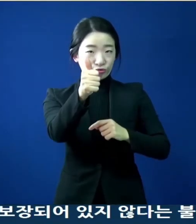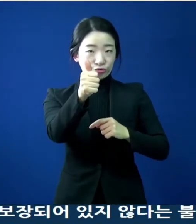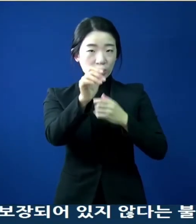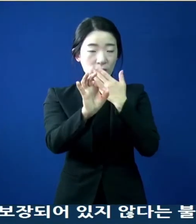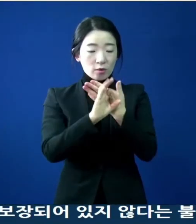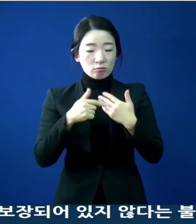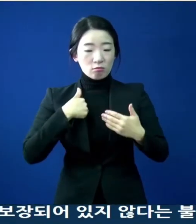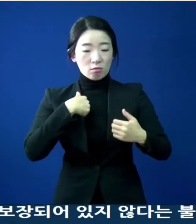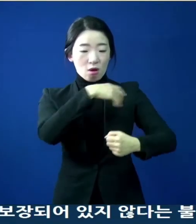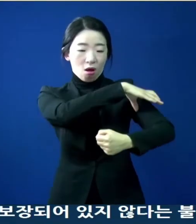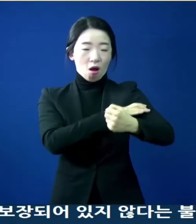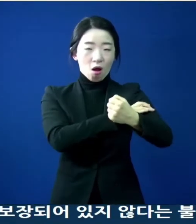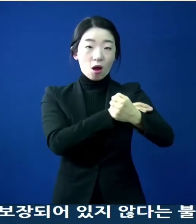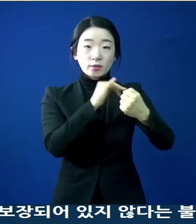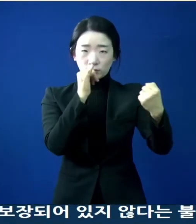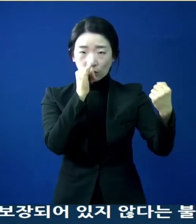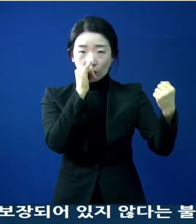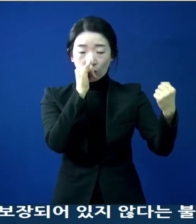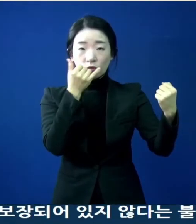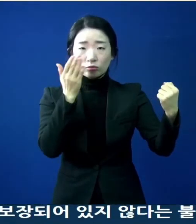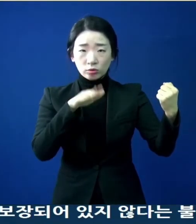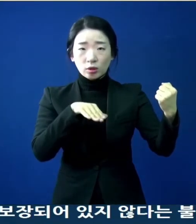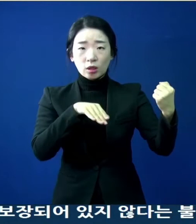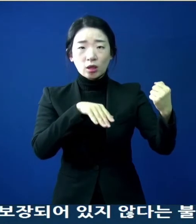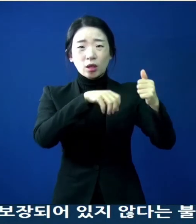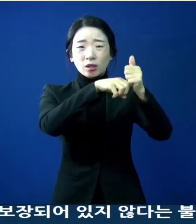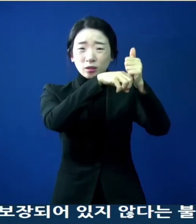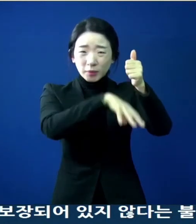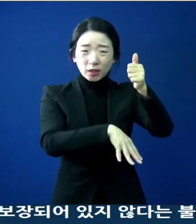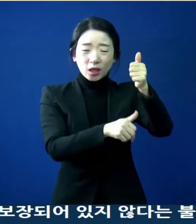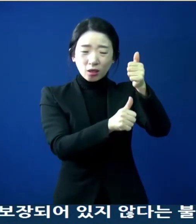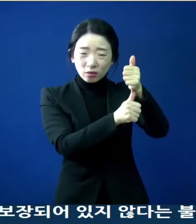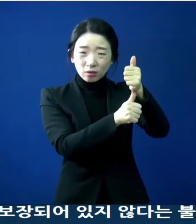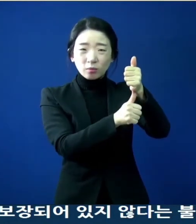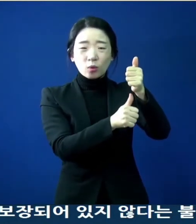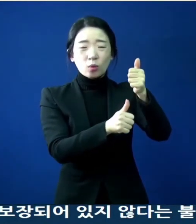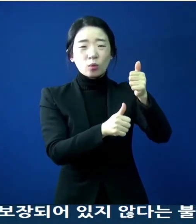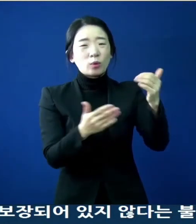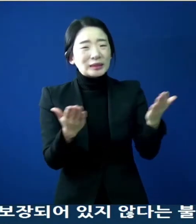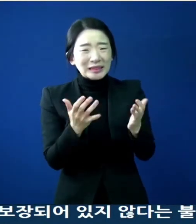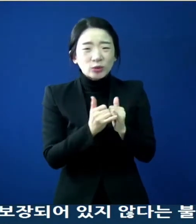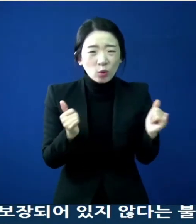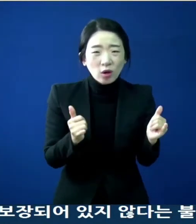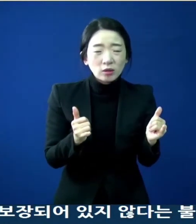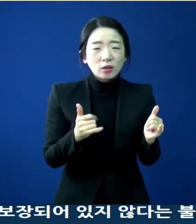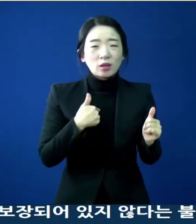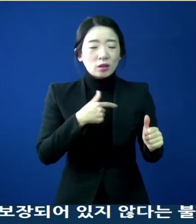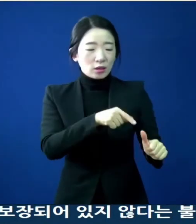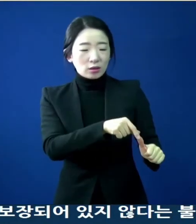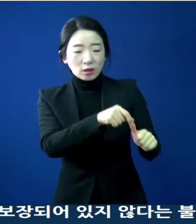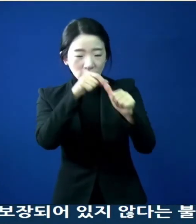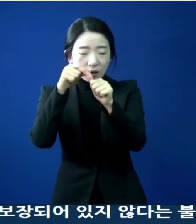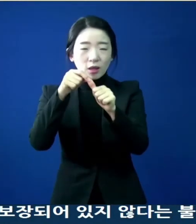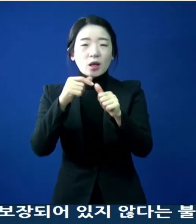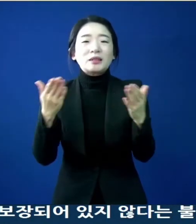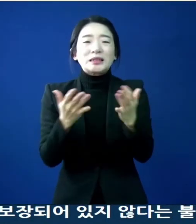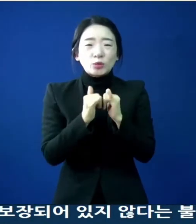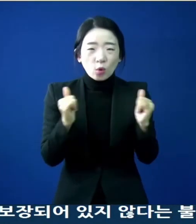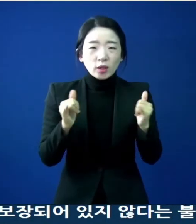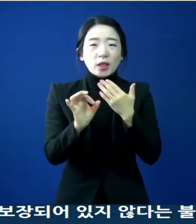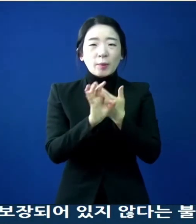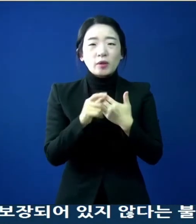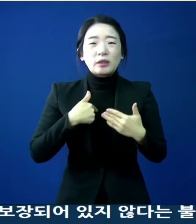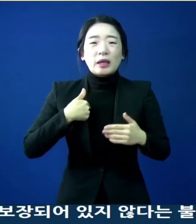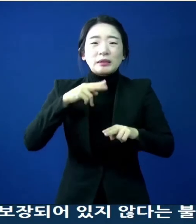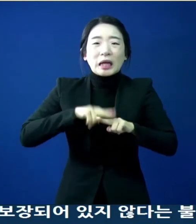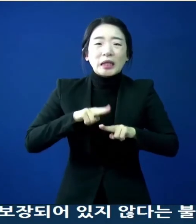직분을 가질 수 있겠습니다. 그러나 보통 그 직장에서 이게 고용돼서 일하는 사람이라면 보장된